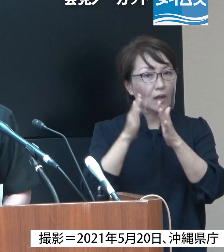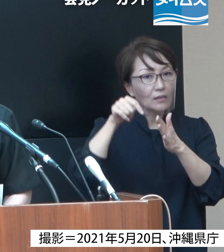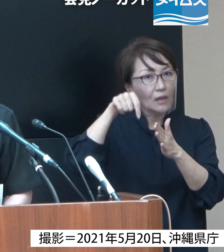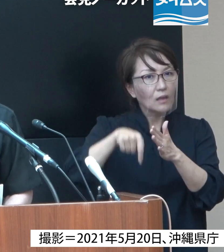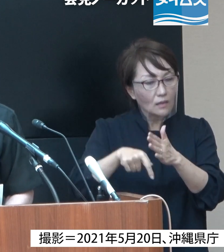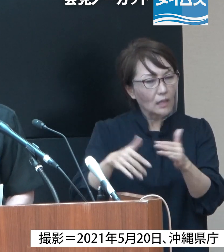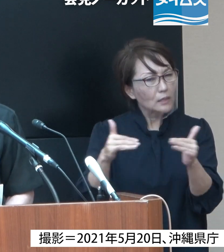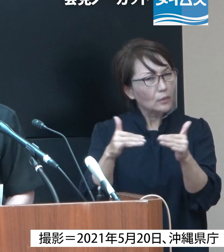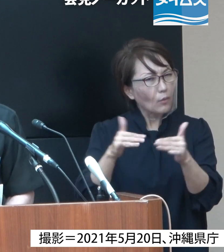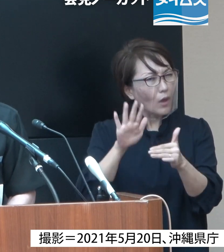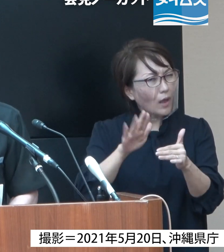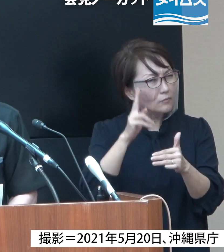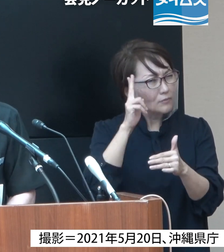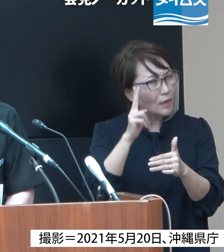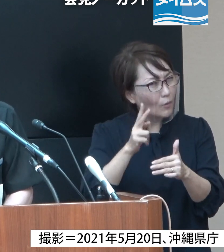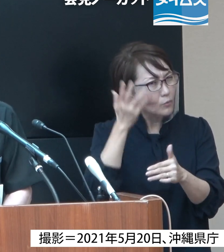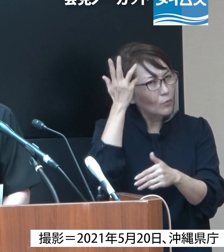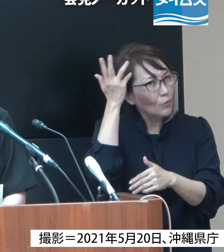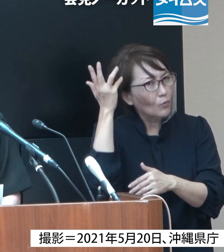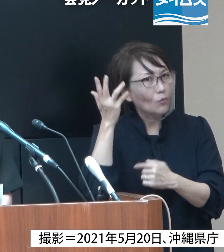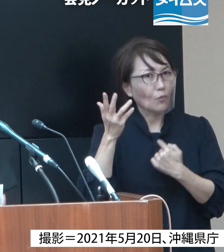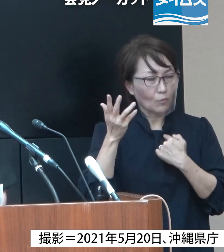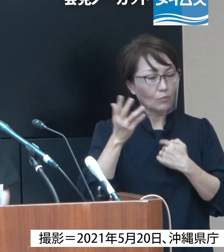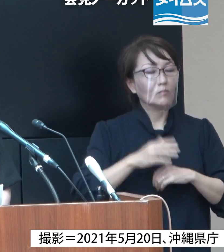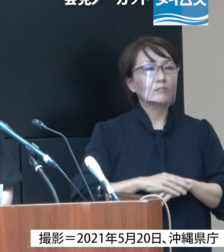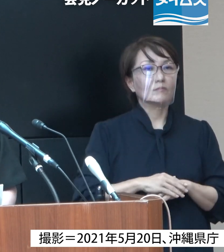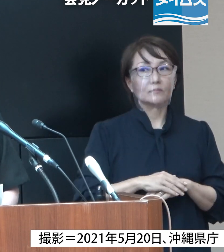というように推測しています。